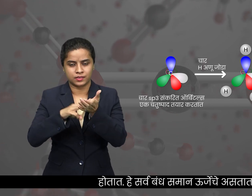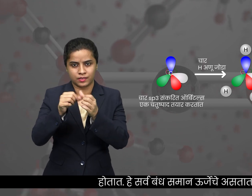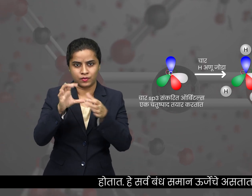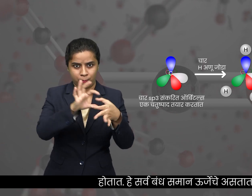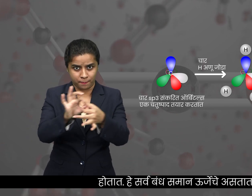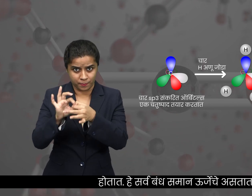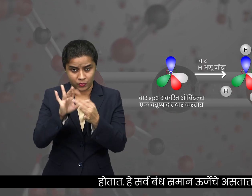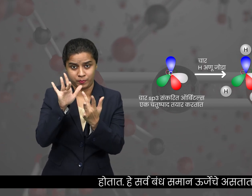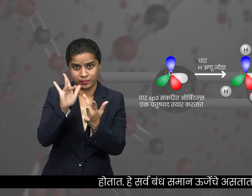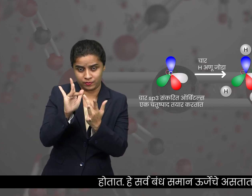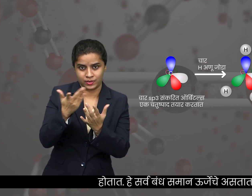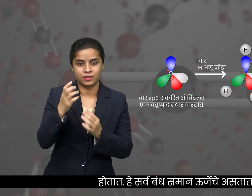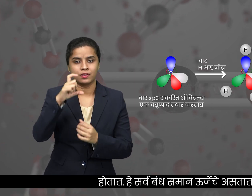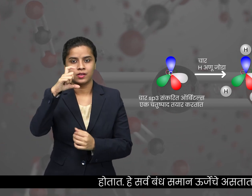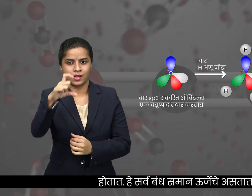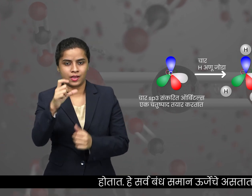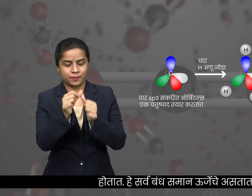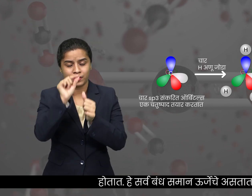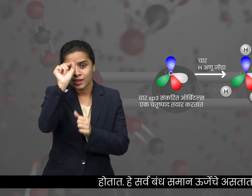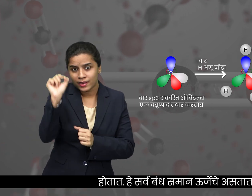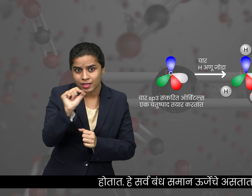हे सर्व बंध समान ऊर्जेचे असतात।